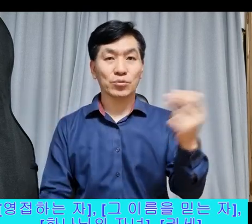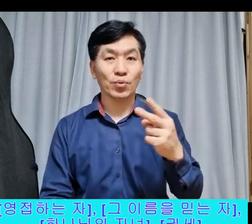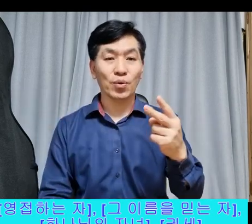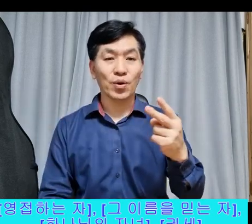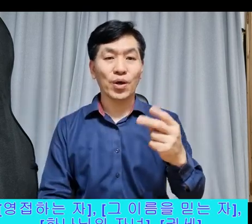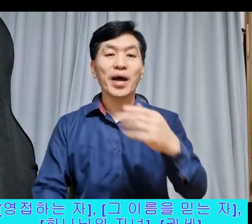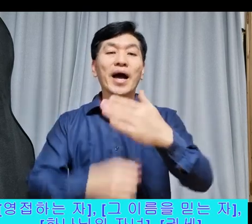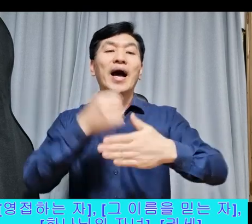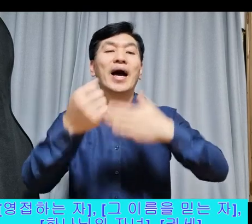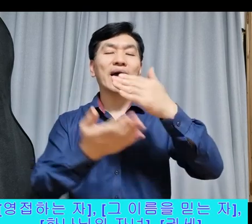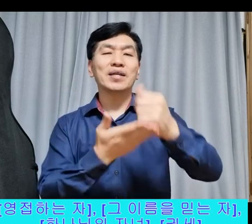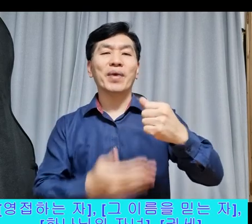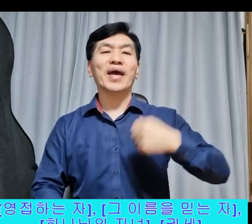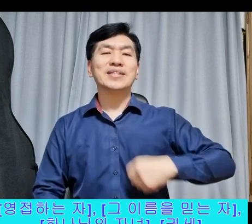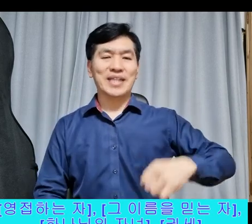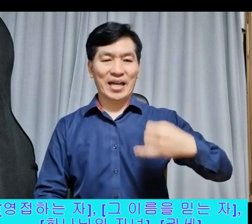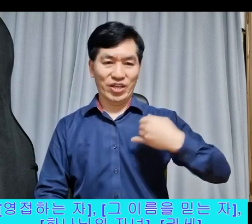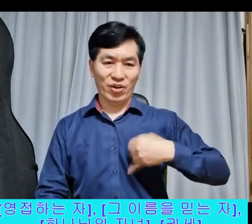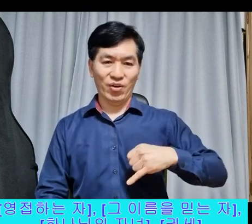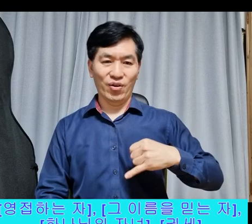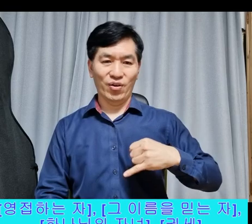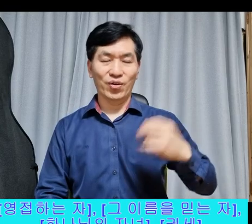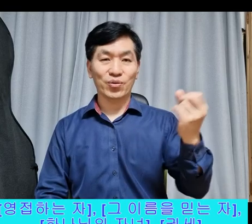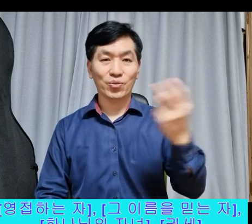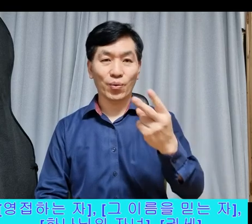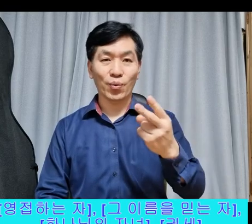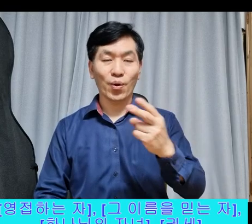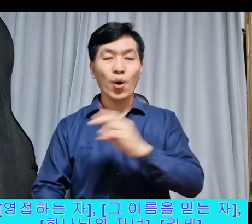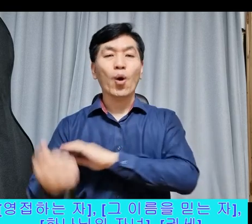또 하나님의 자녀, 또